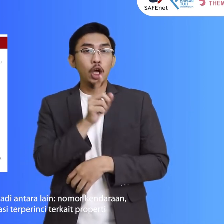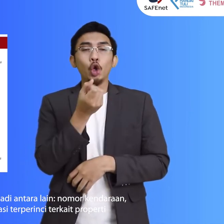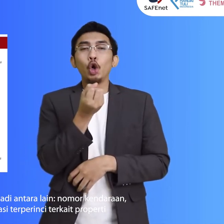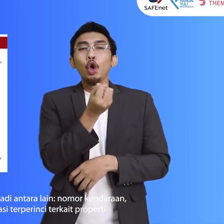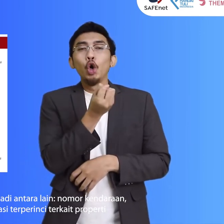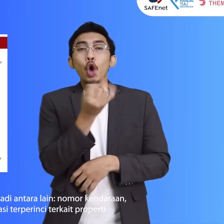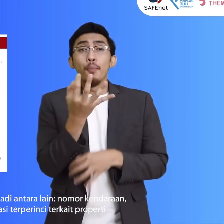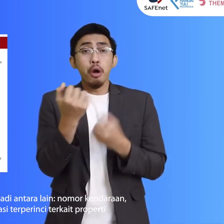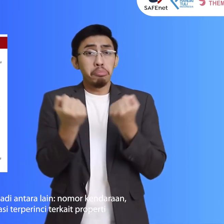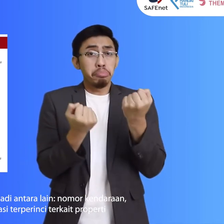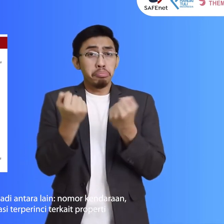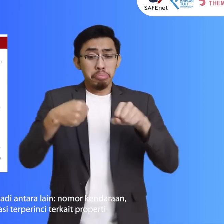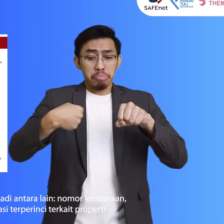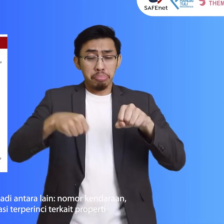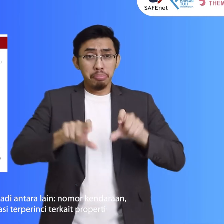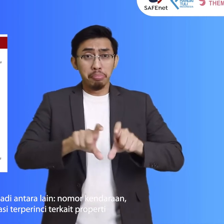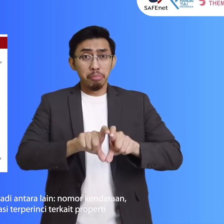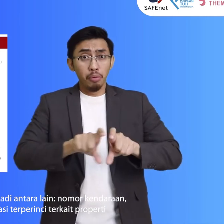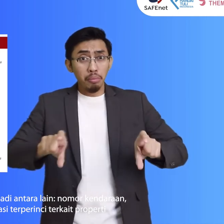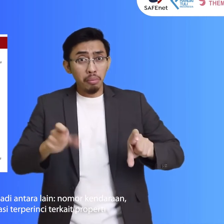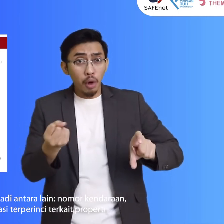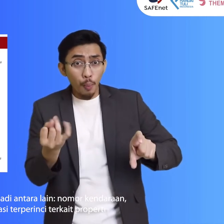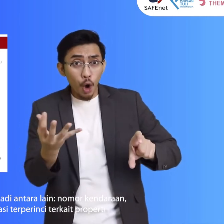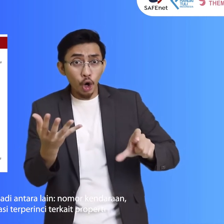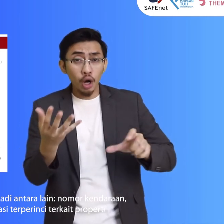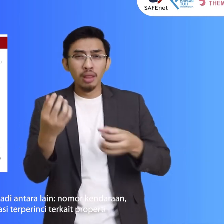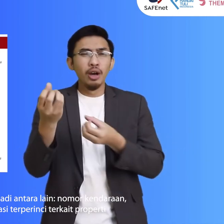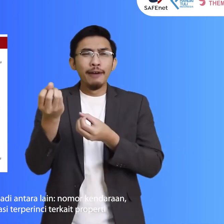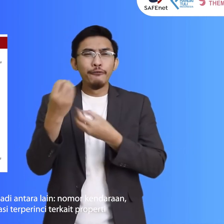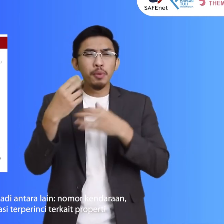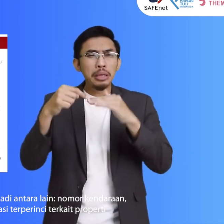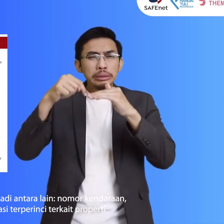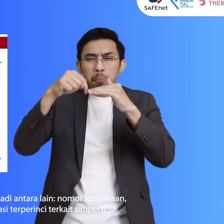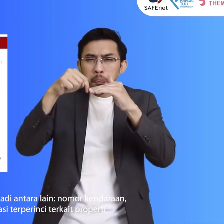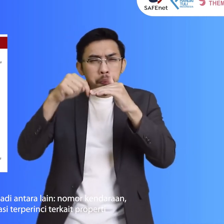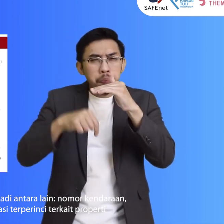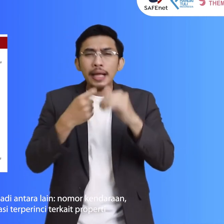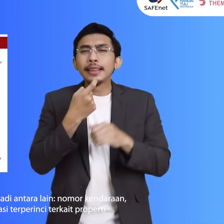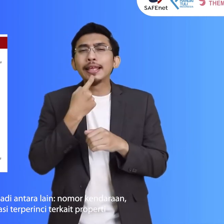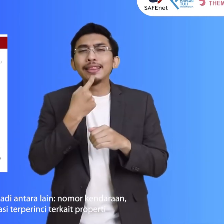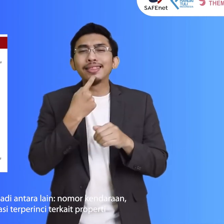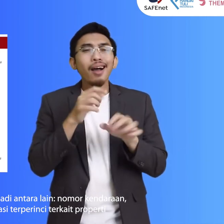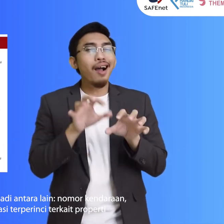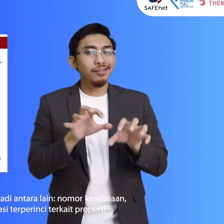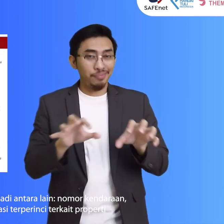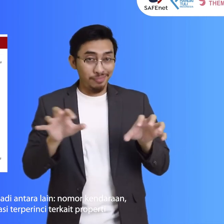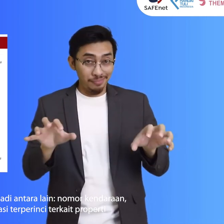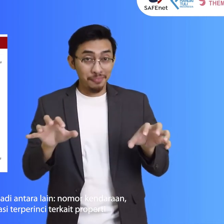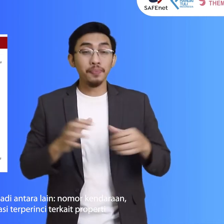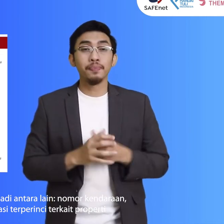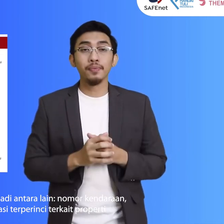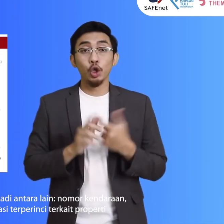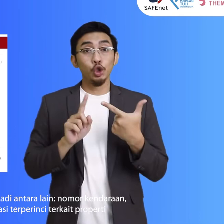pribadi antara lain nomor kendaraan hingga informasi terperinci terkait properti